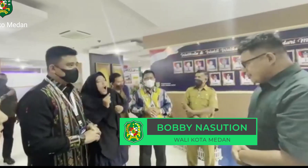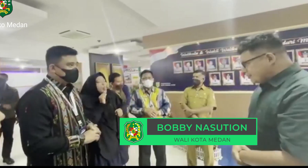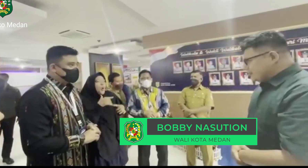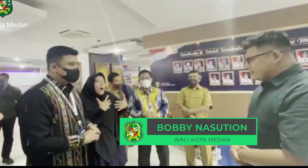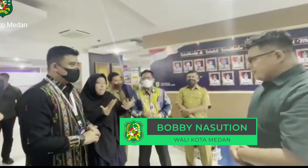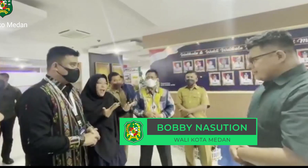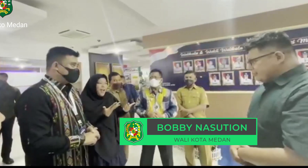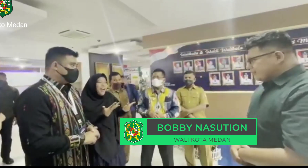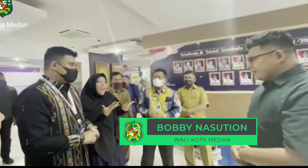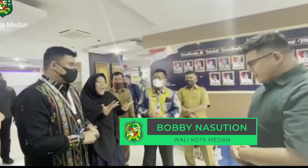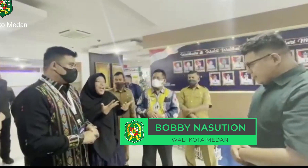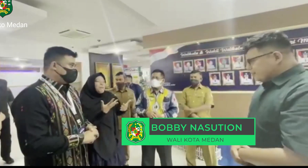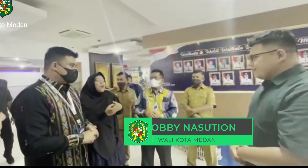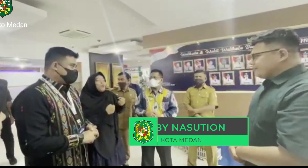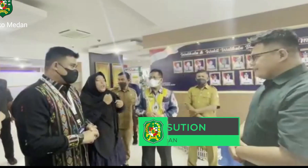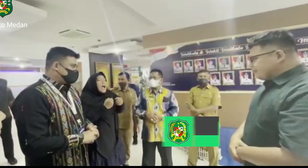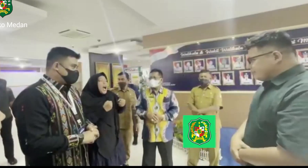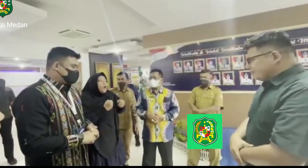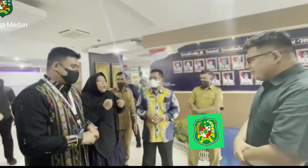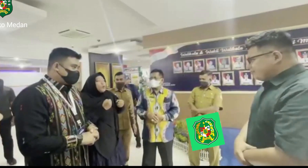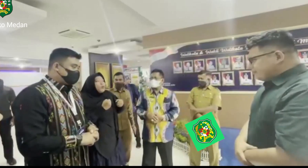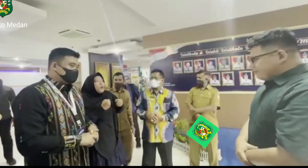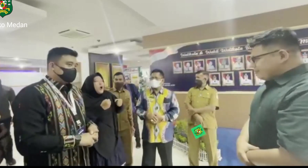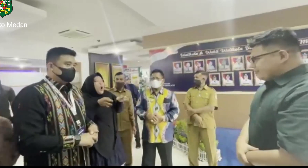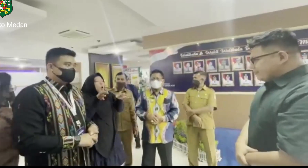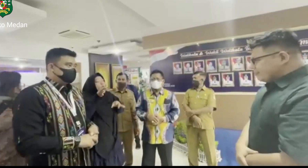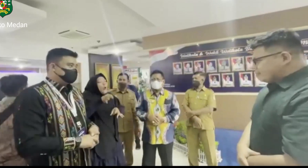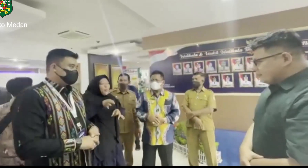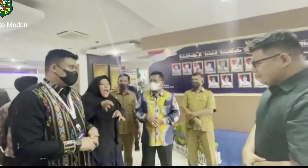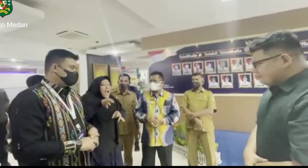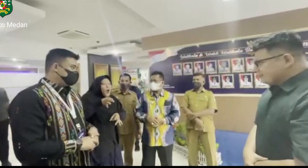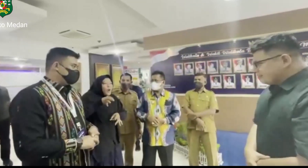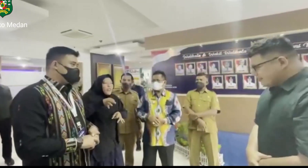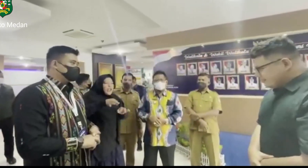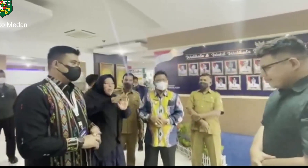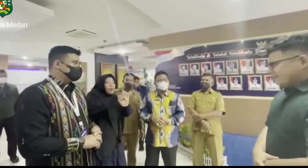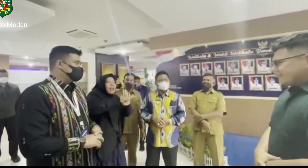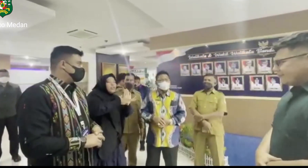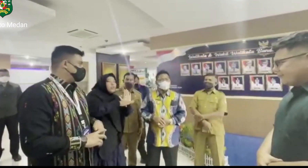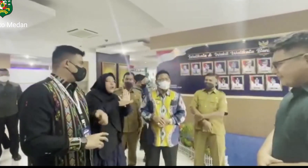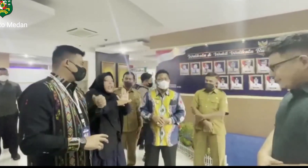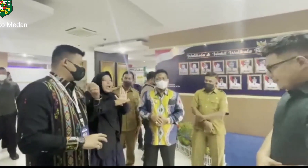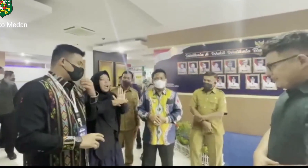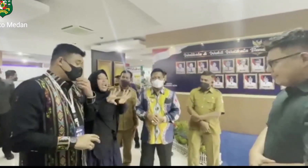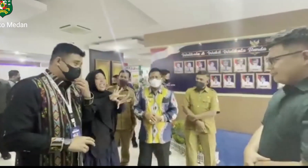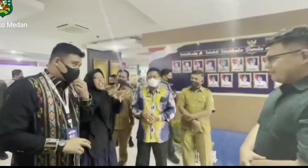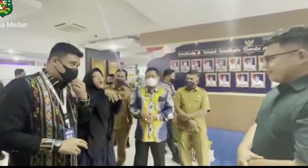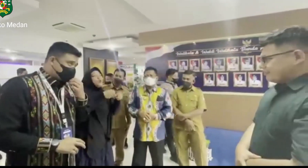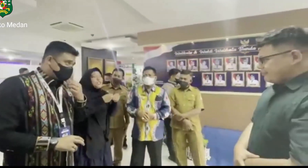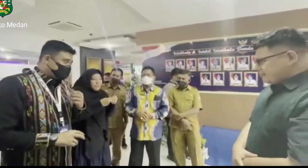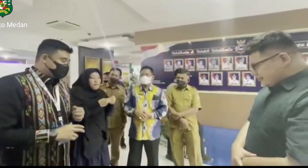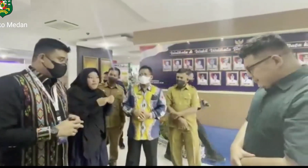menjadi desain kota kita menjadi universal design.